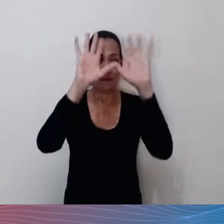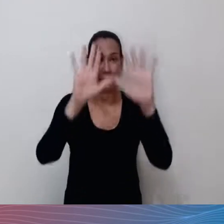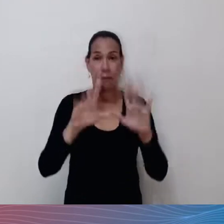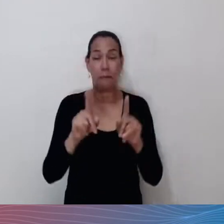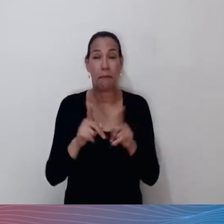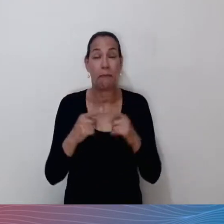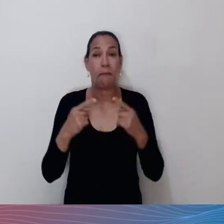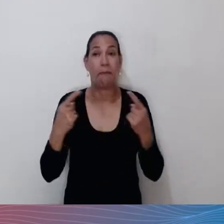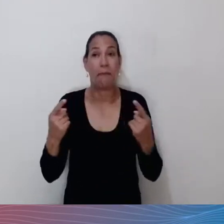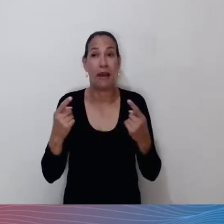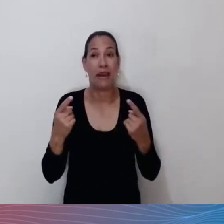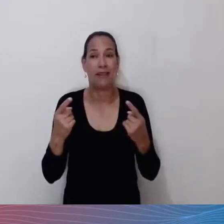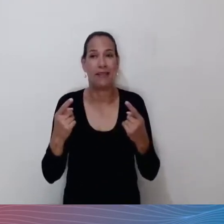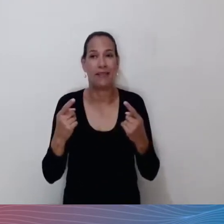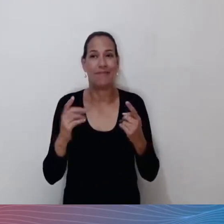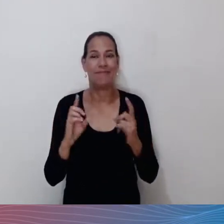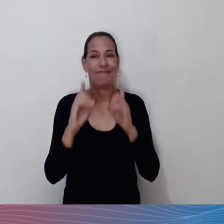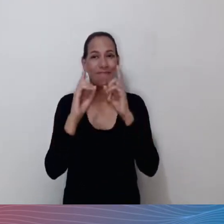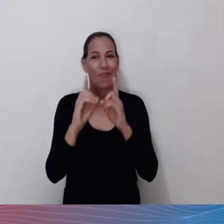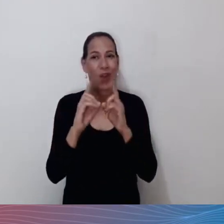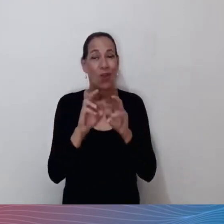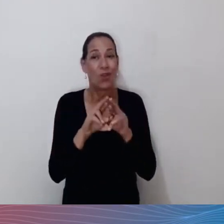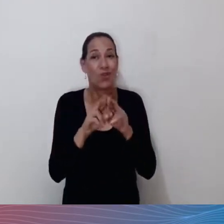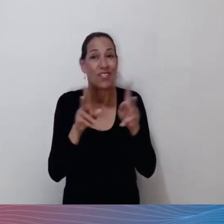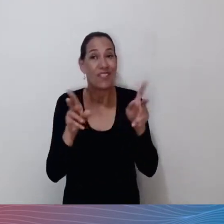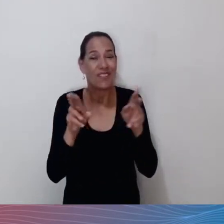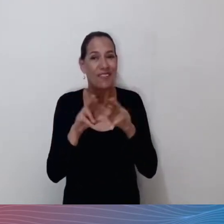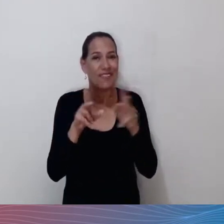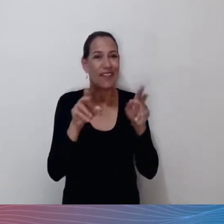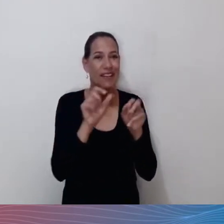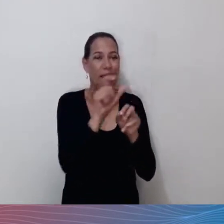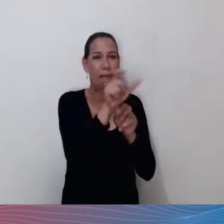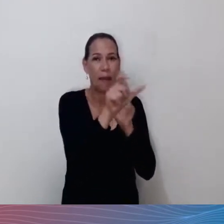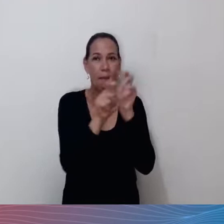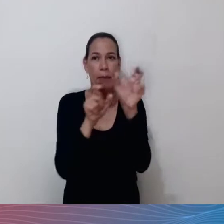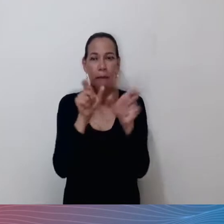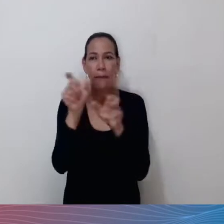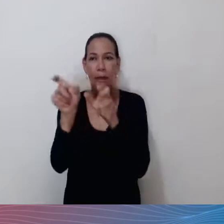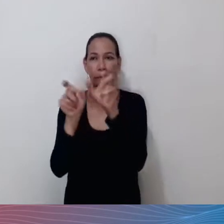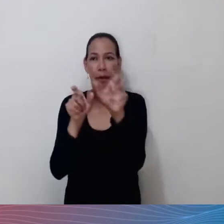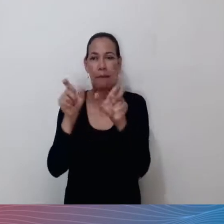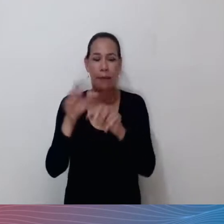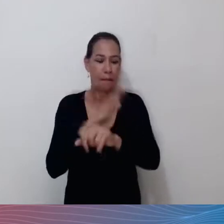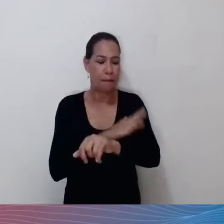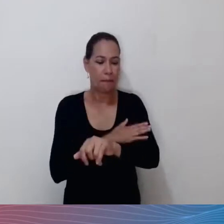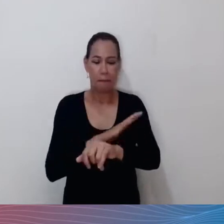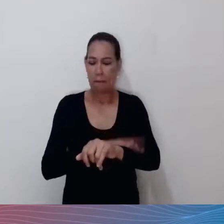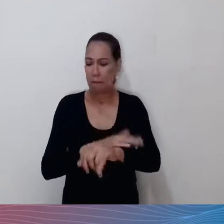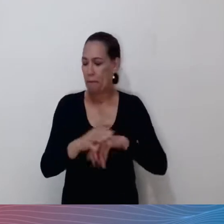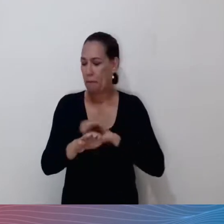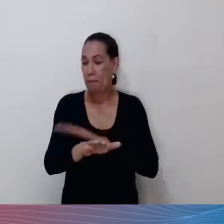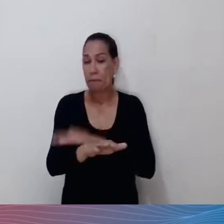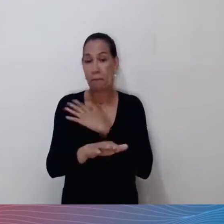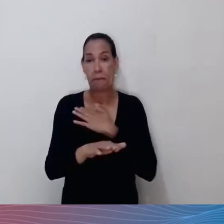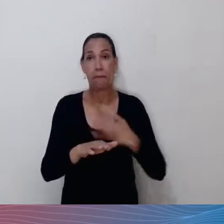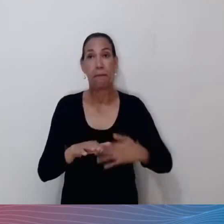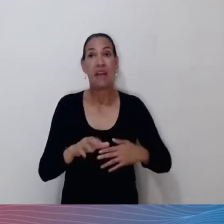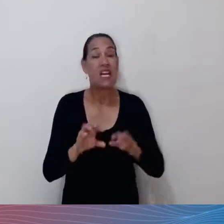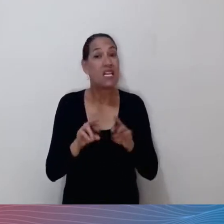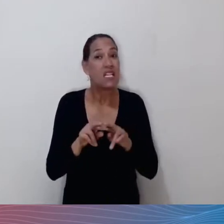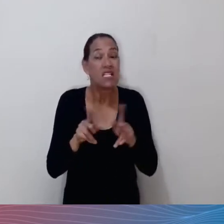porque nós temos que ter membros diferentes do corpo. E a graça é a própria vida divina que circula pelo